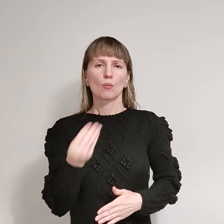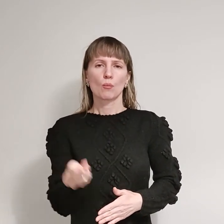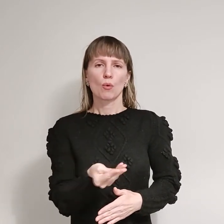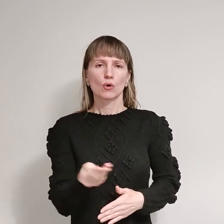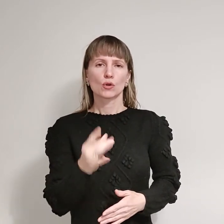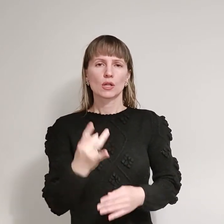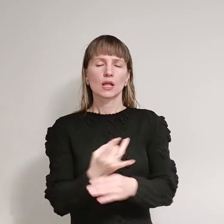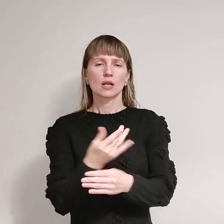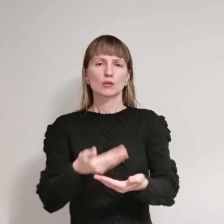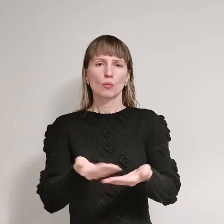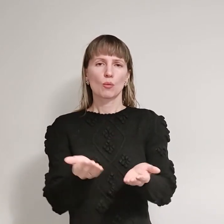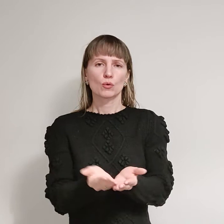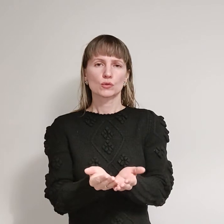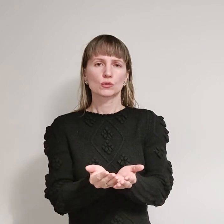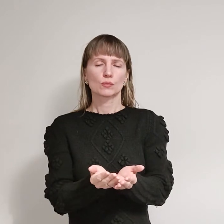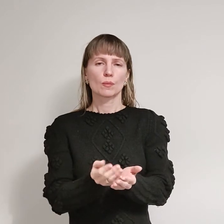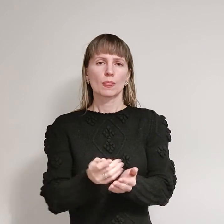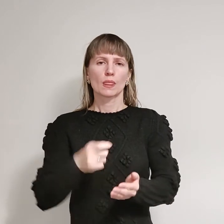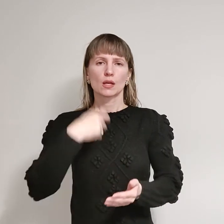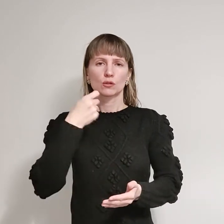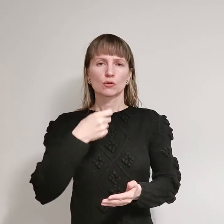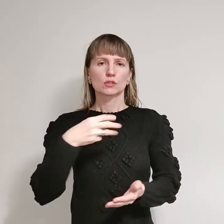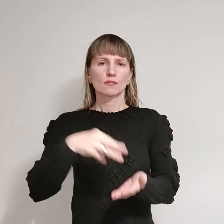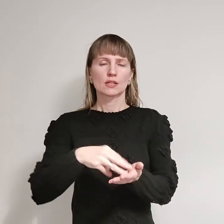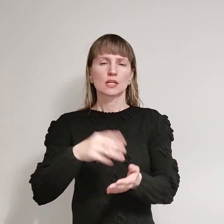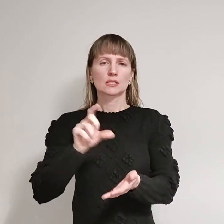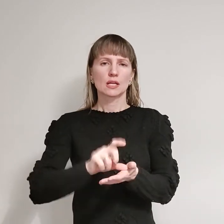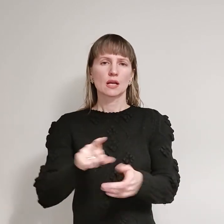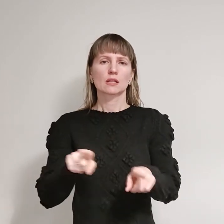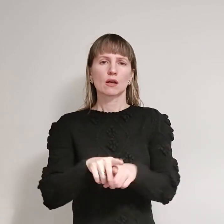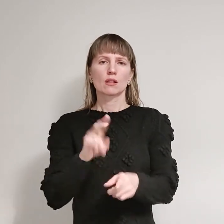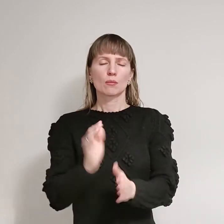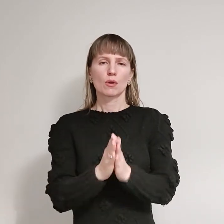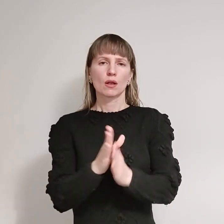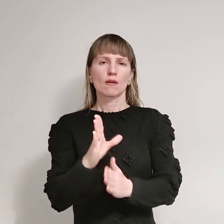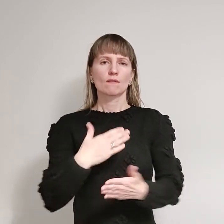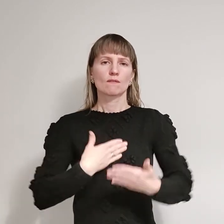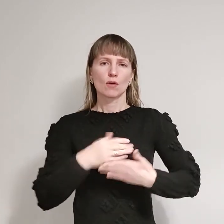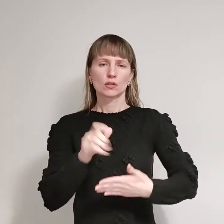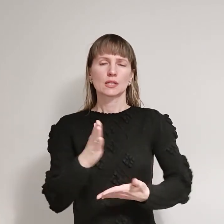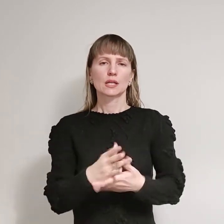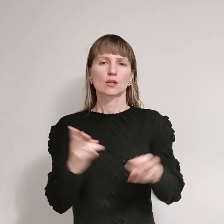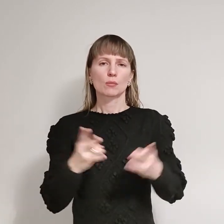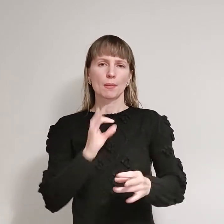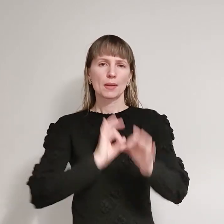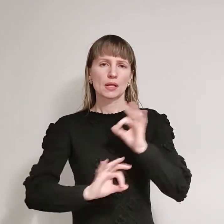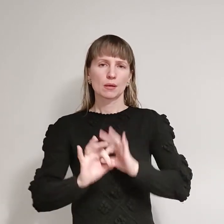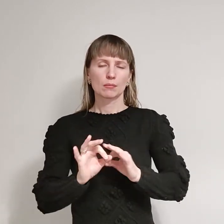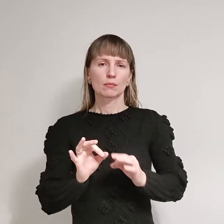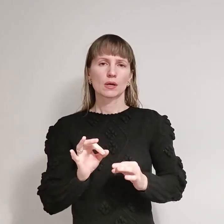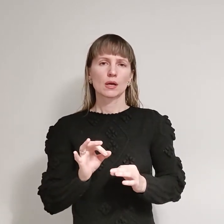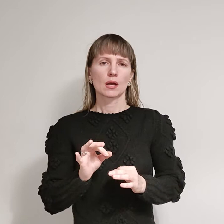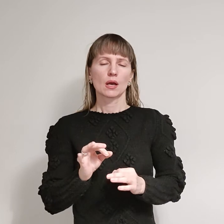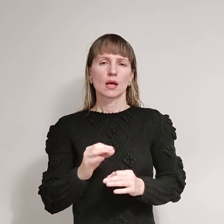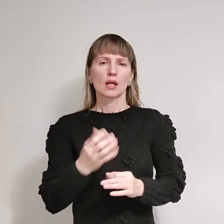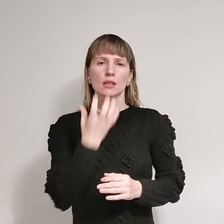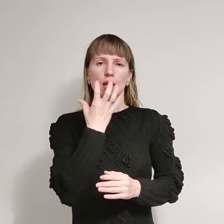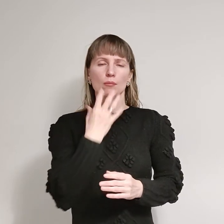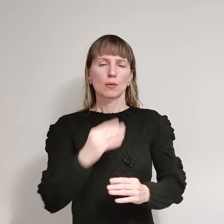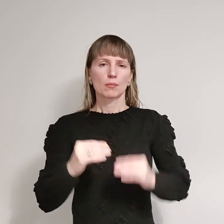Одноразовий посуд можете виділити стаканчики. Також на прохання волонтерів є необхідність в медикаментах, термобілизні, засобах особистої